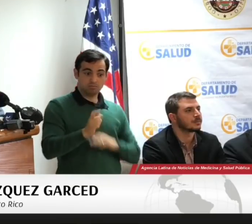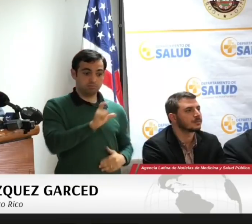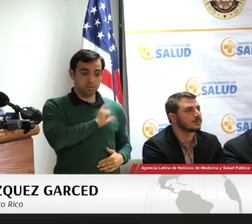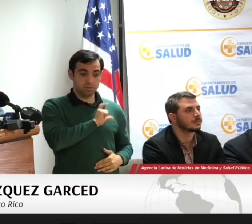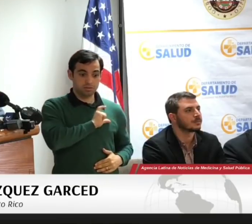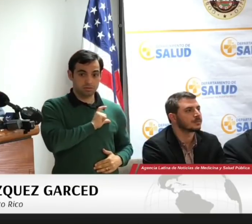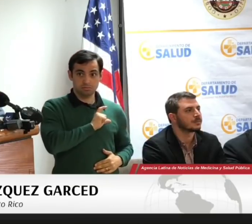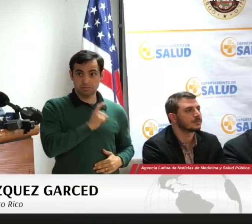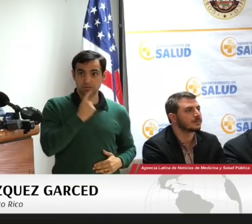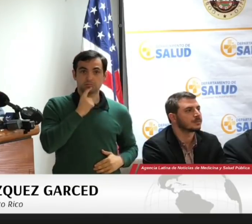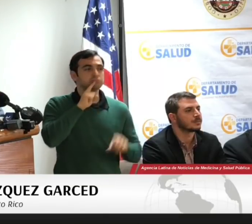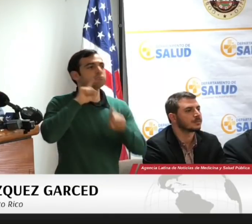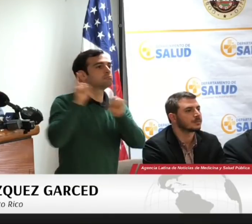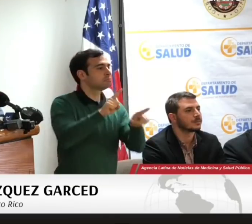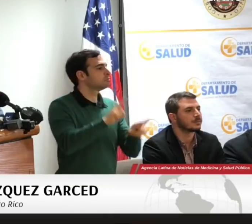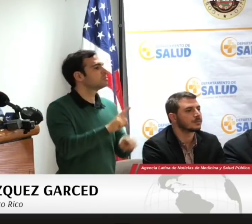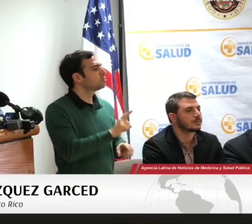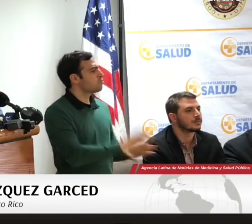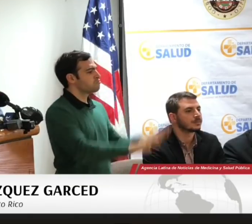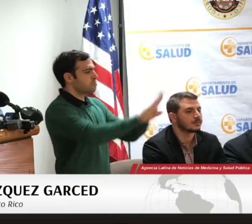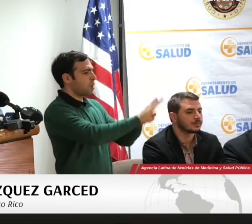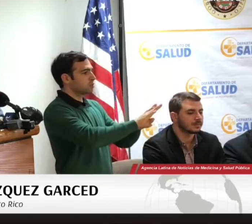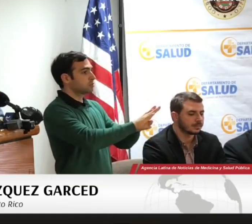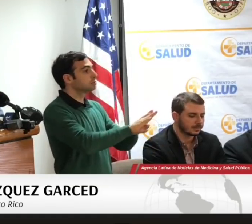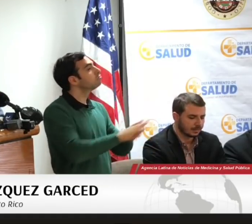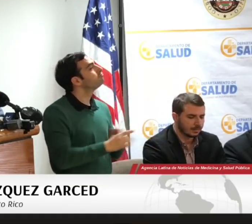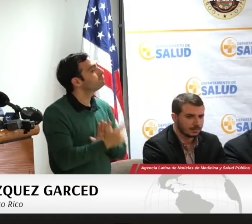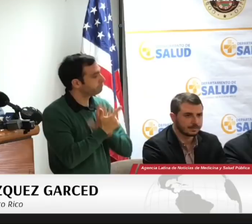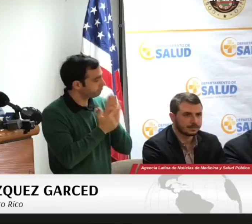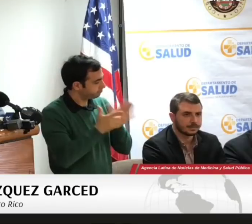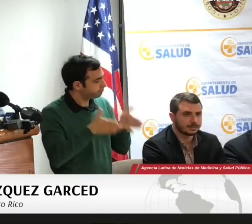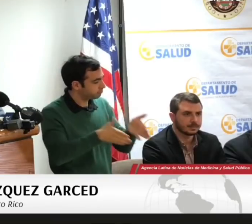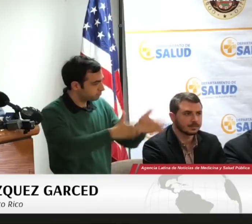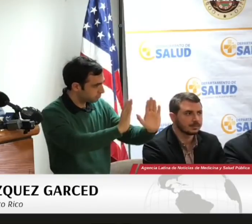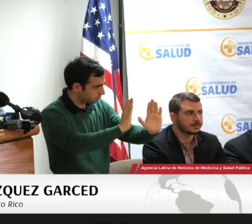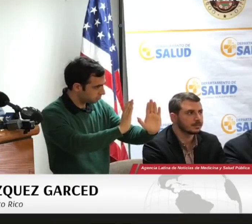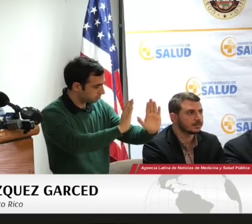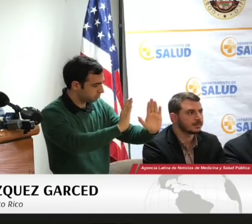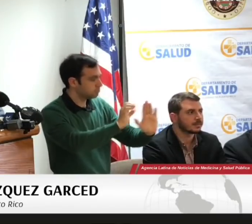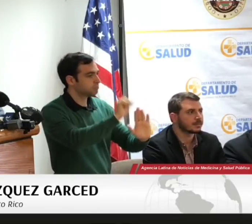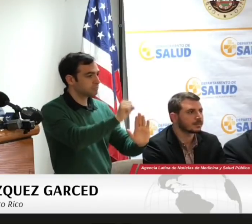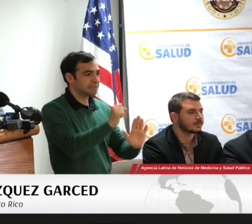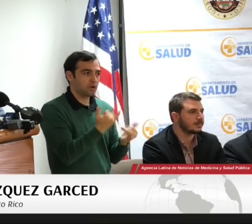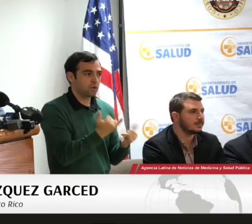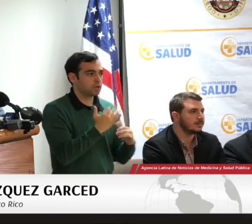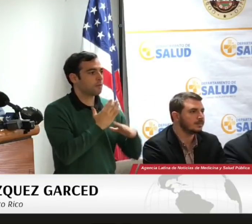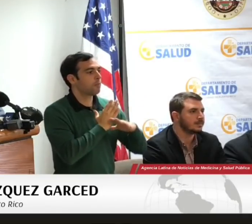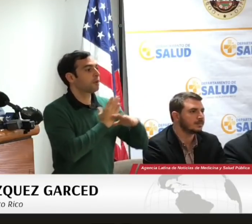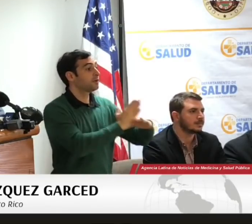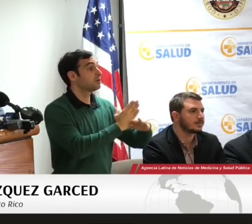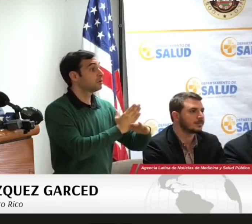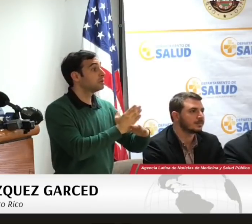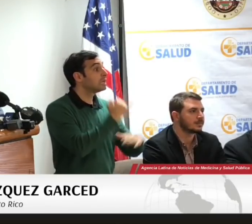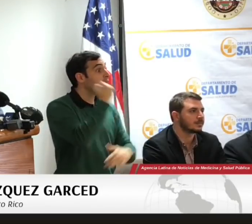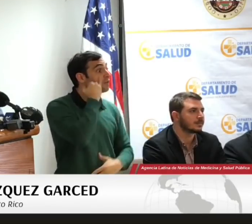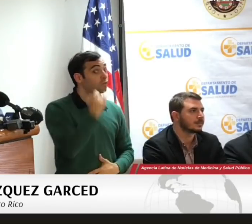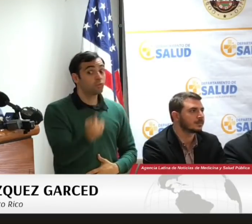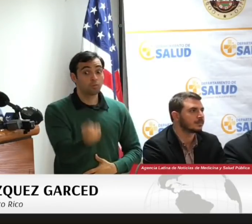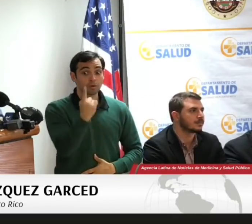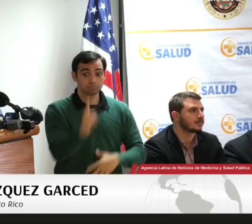se cierra y se cierra. Sí, la ley permite eso en este momento, es una manera preventiva, okay, porque no tenemos ningún caso de ser